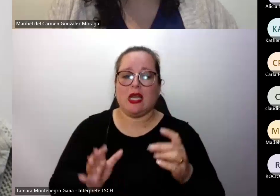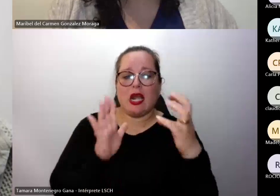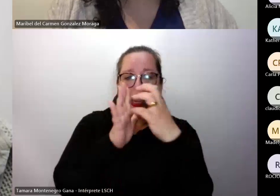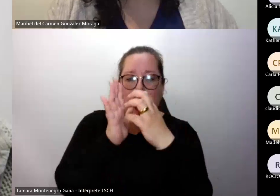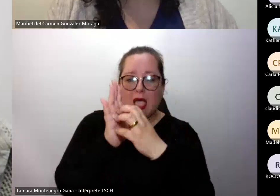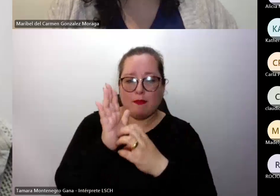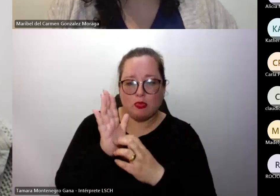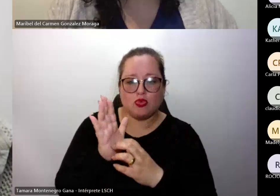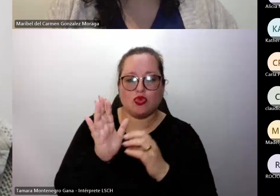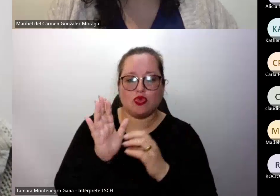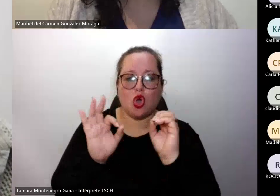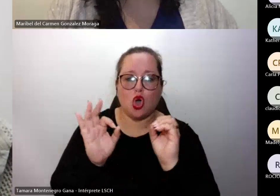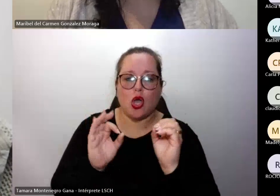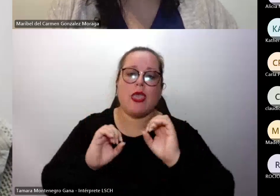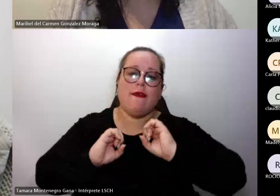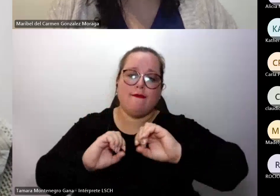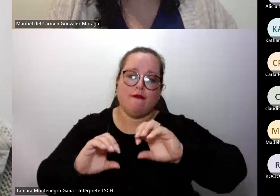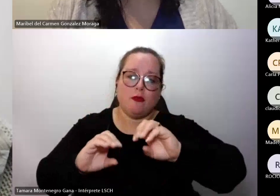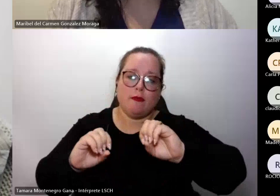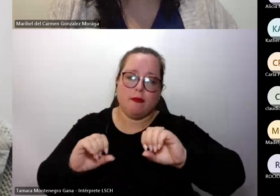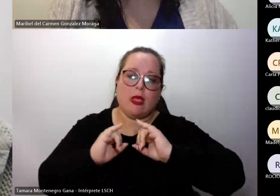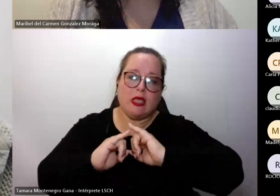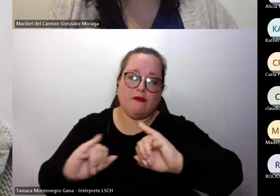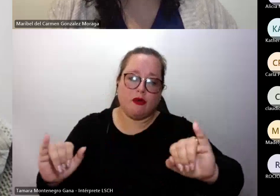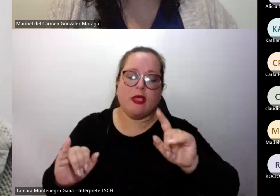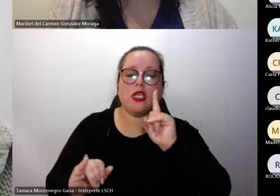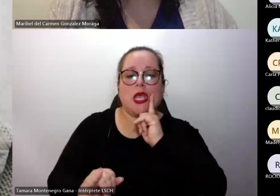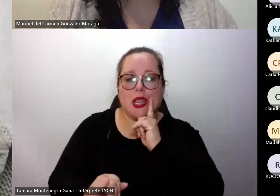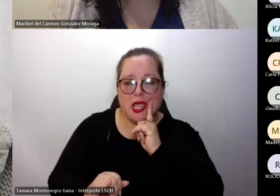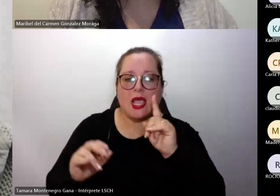o contenidos que tengan que ver con este tipo de